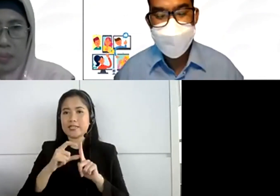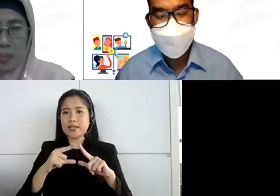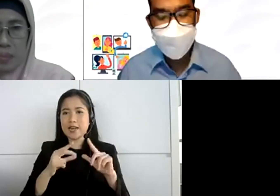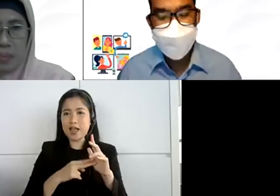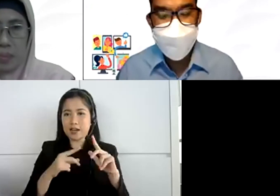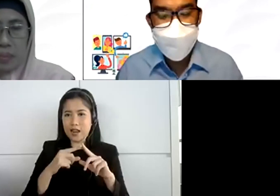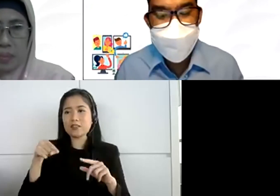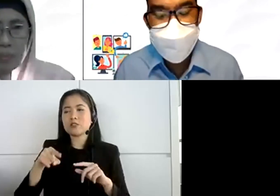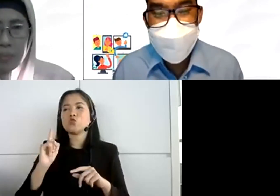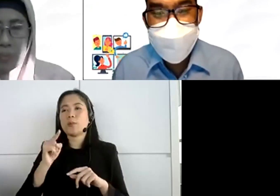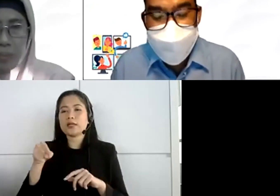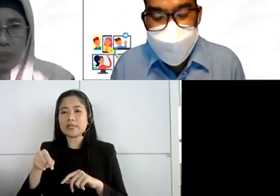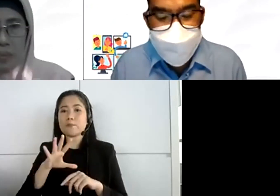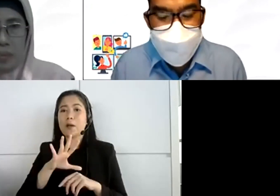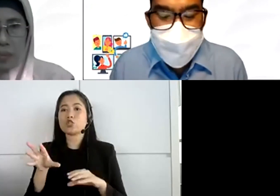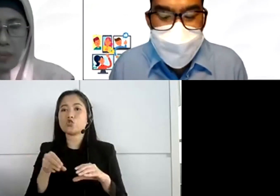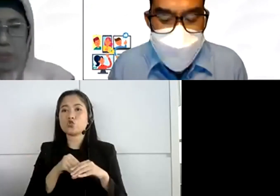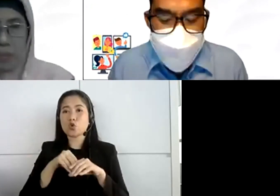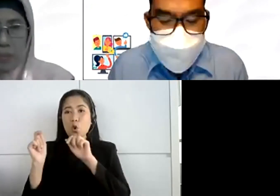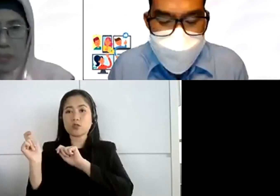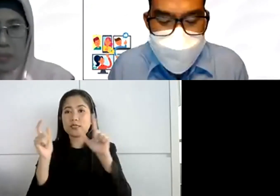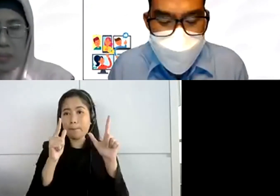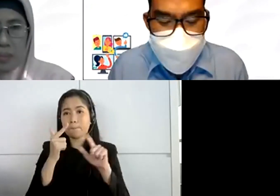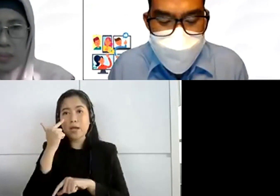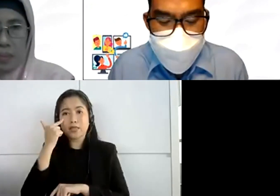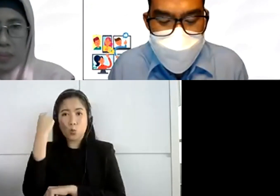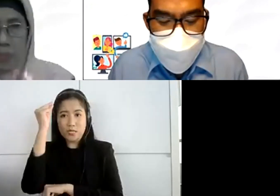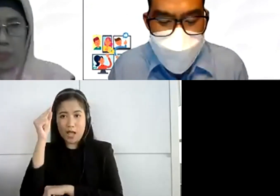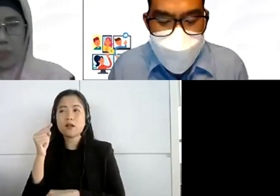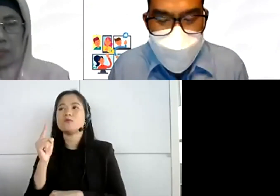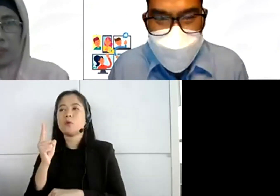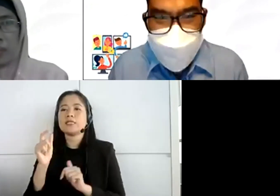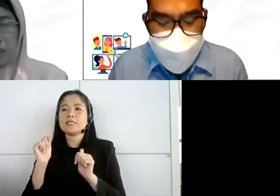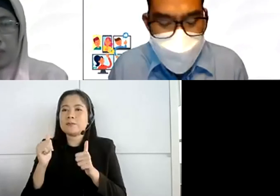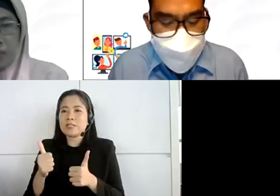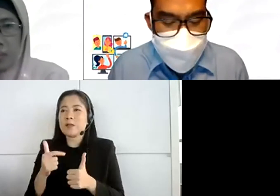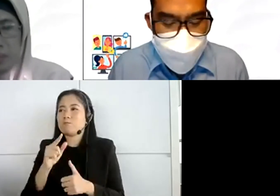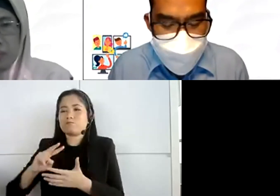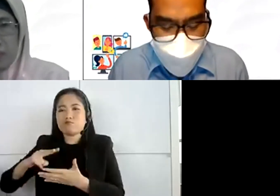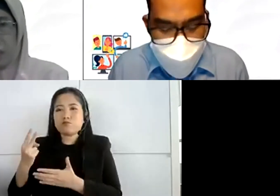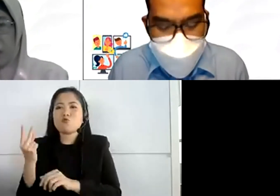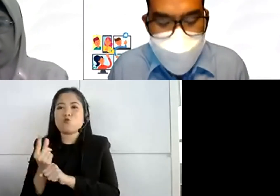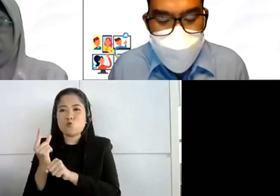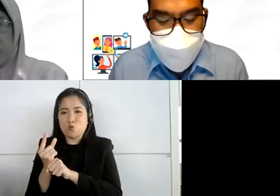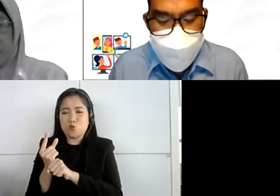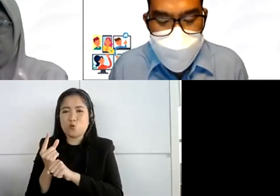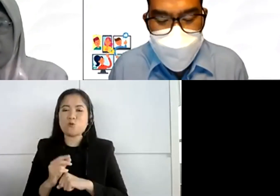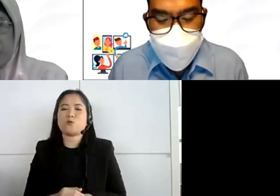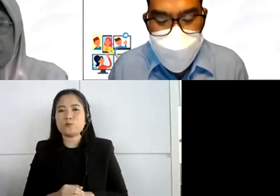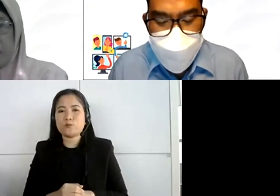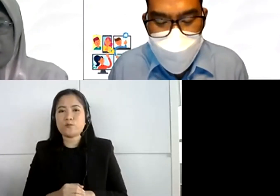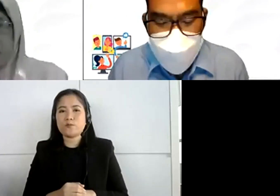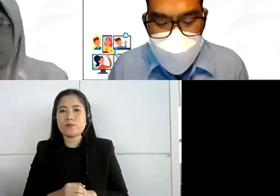menjadi bagian dari mata kuliah yang diajarkan dalam masa persiapan sebagai tenaga pendidik. Selain sekolah, perguruan